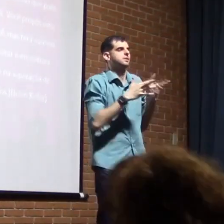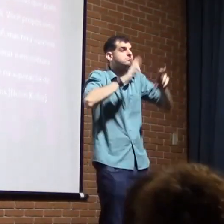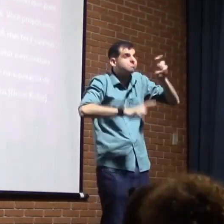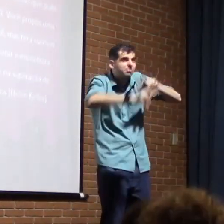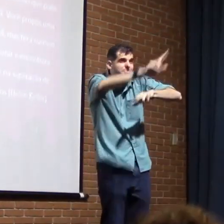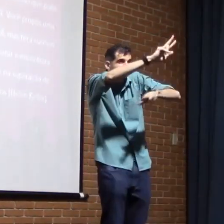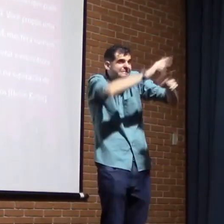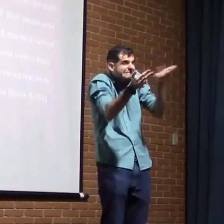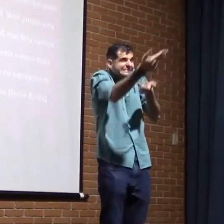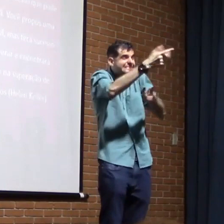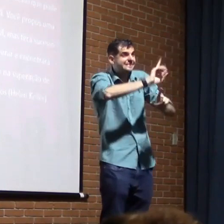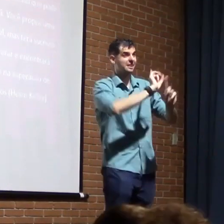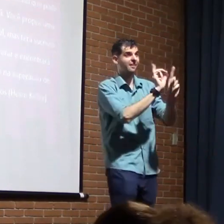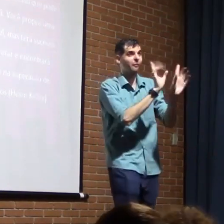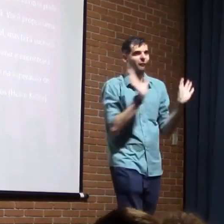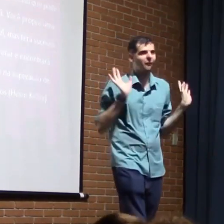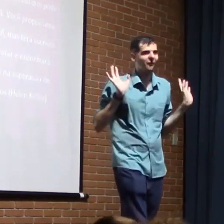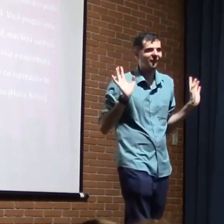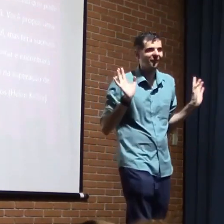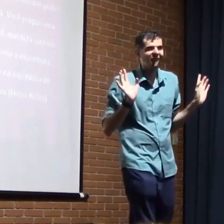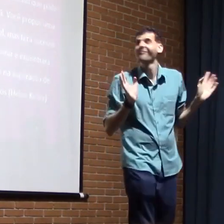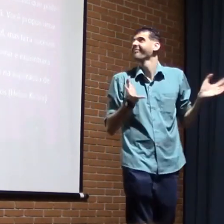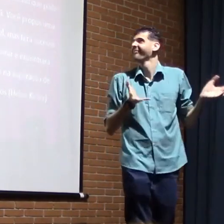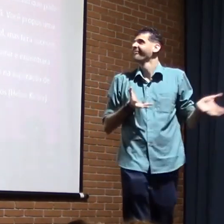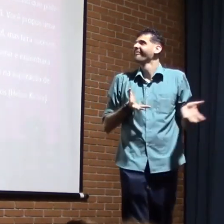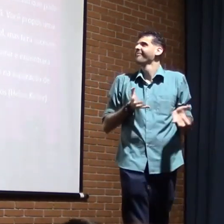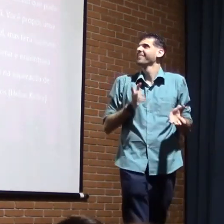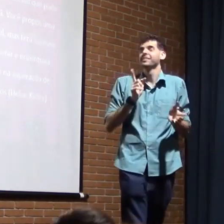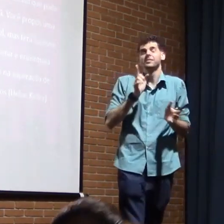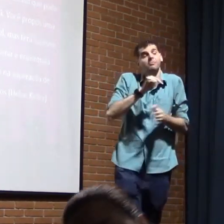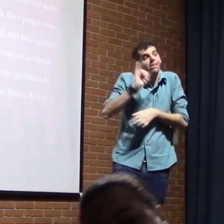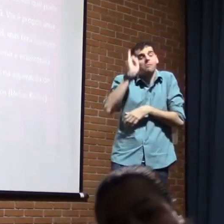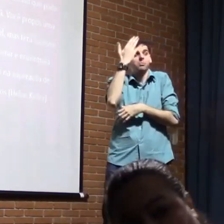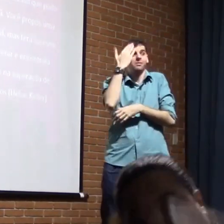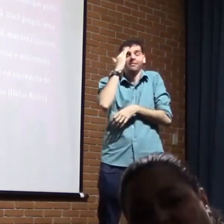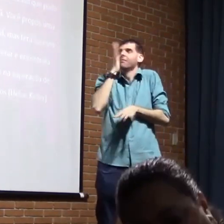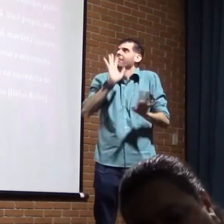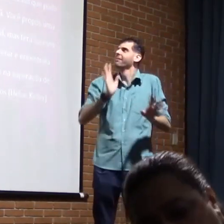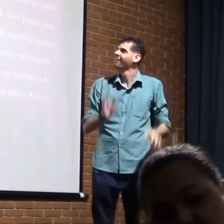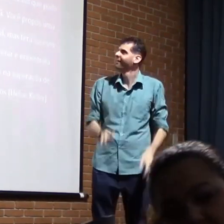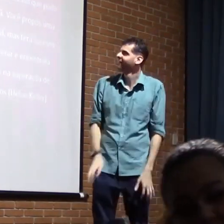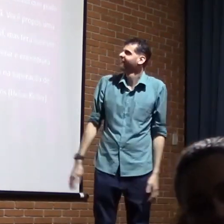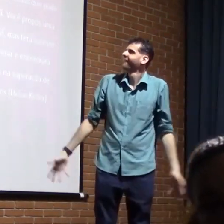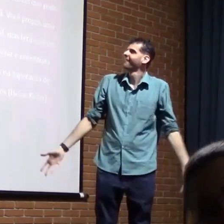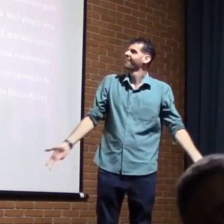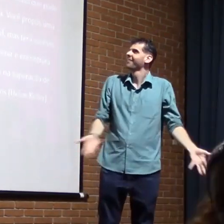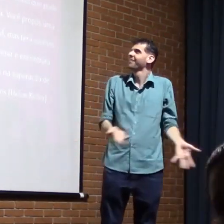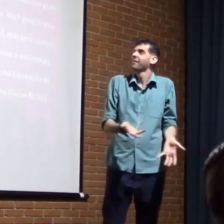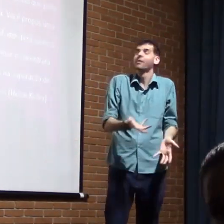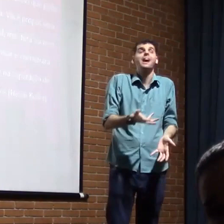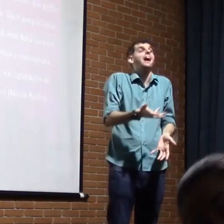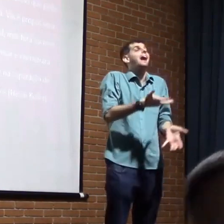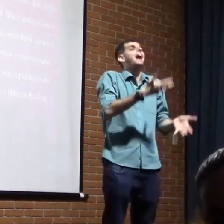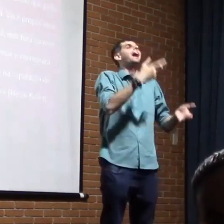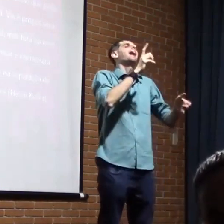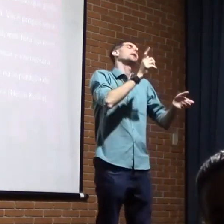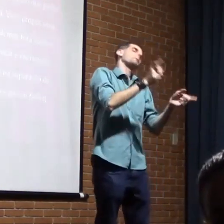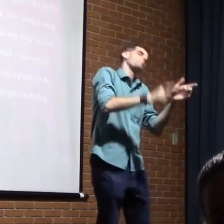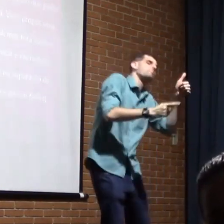suas línguas de sinais. E os países, eles têm as suas próprias línguas de sinais, né? Então a língua de sinais ela não é bem universal. É questão